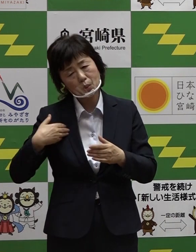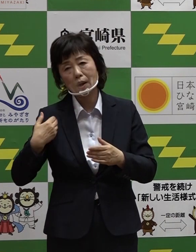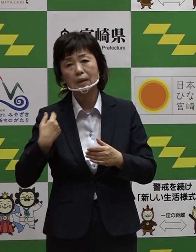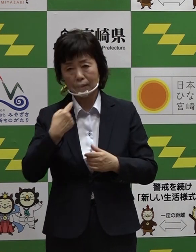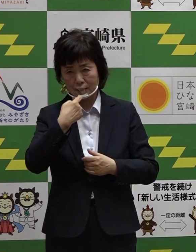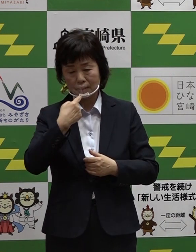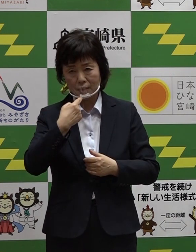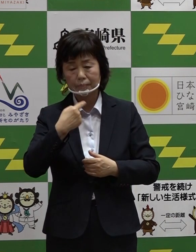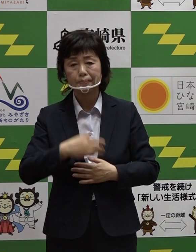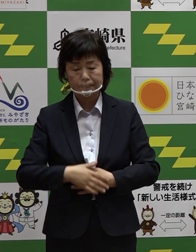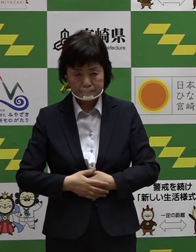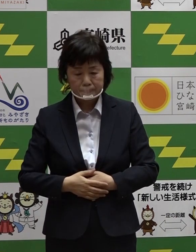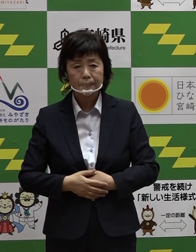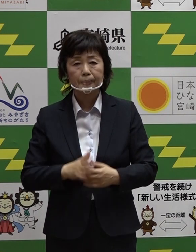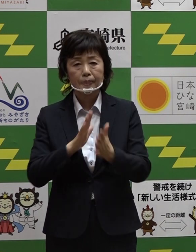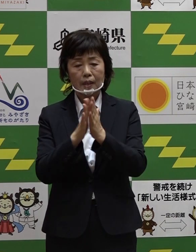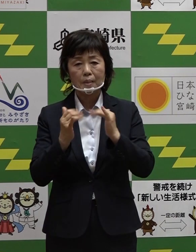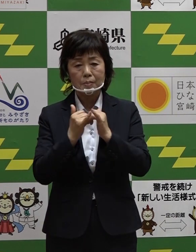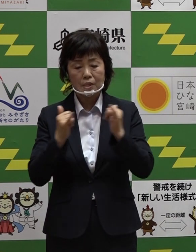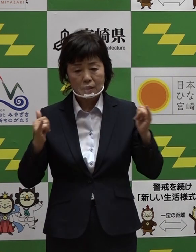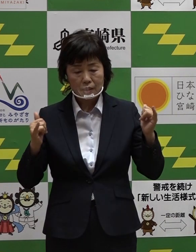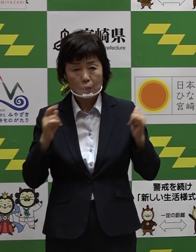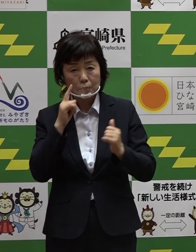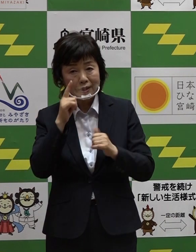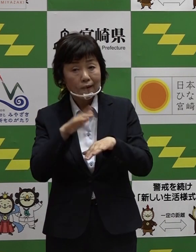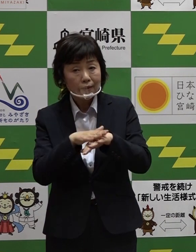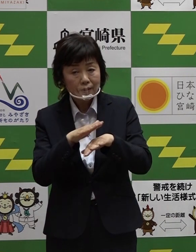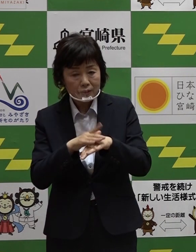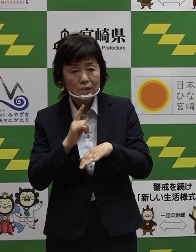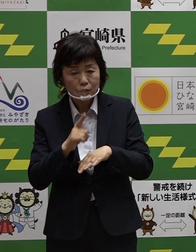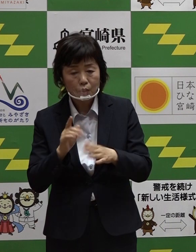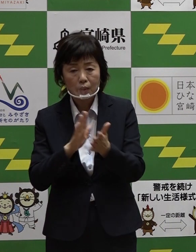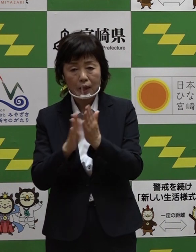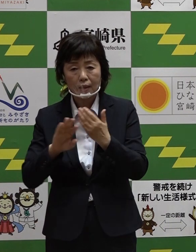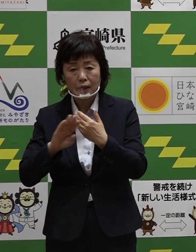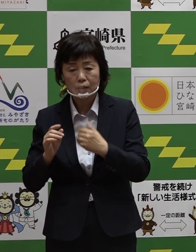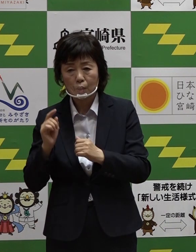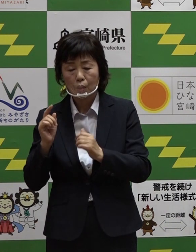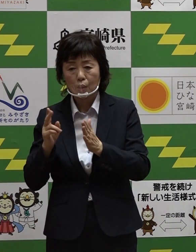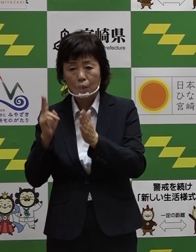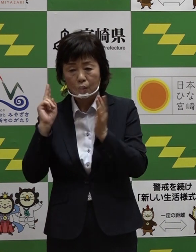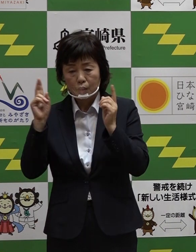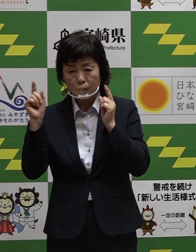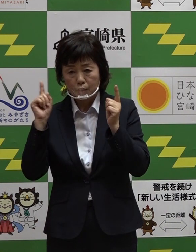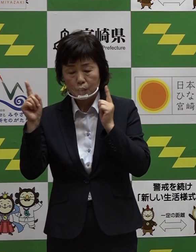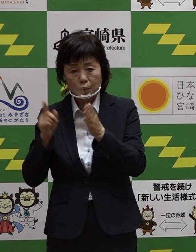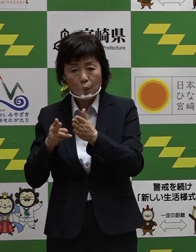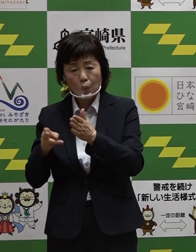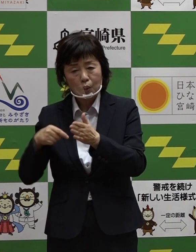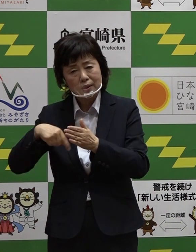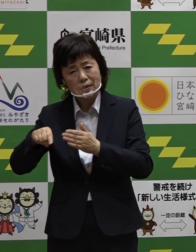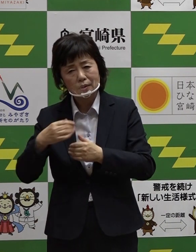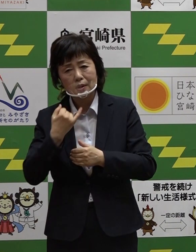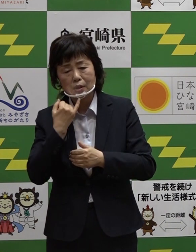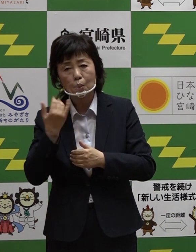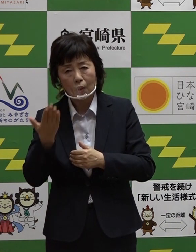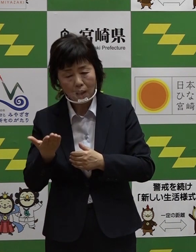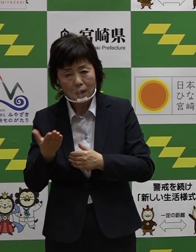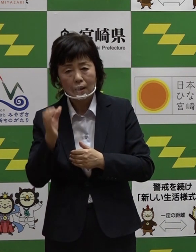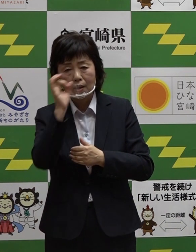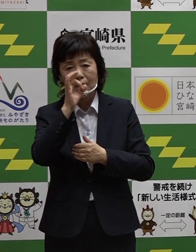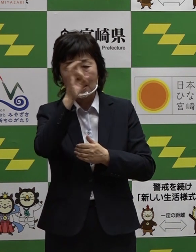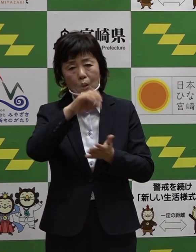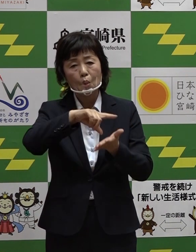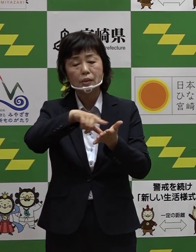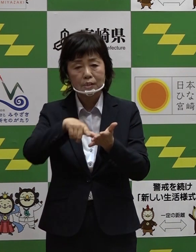けど、その要するに県民の視点で言うと県外への旅行に現状行っていいのかどうかっていうのと、要するに観光